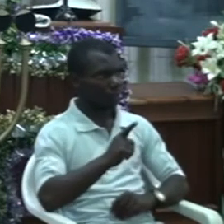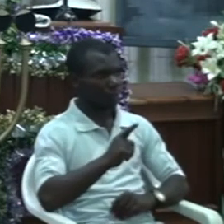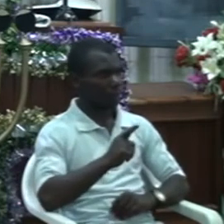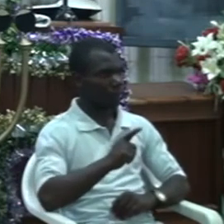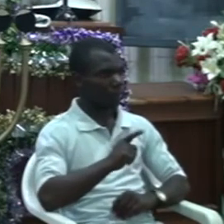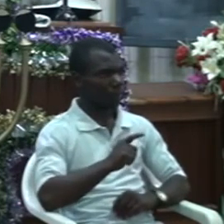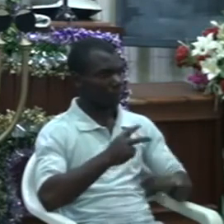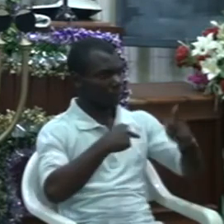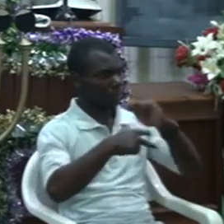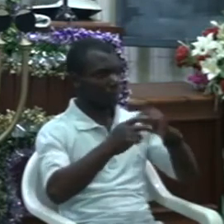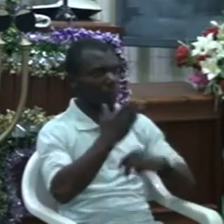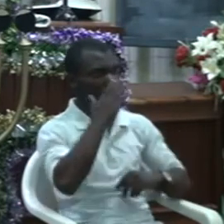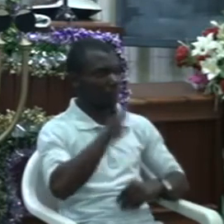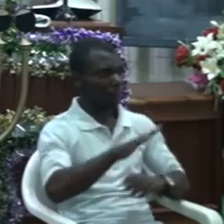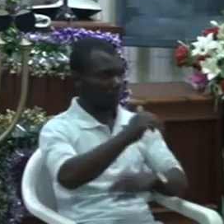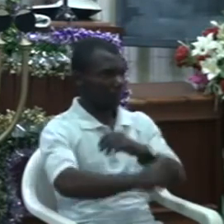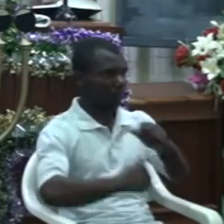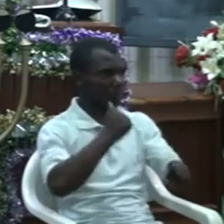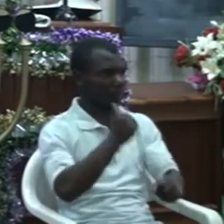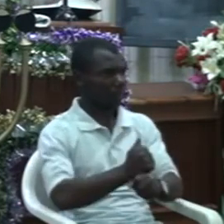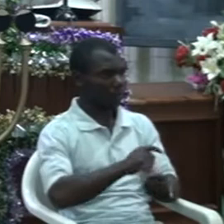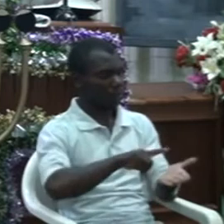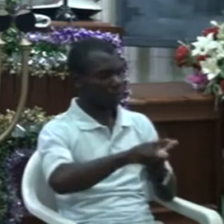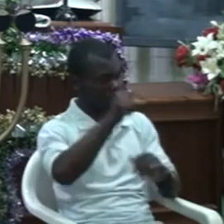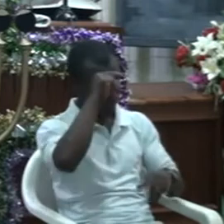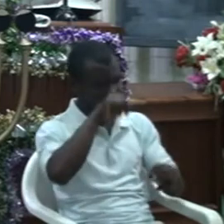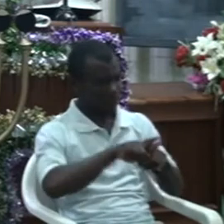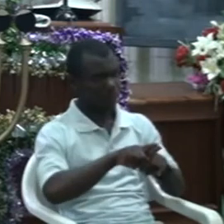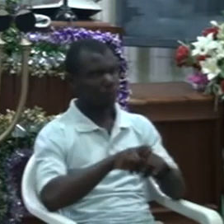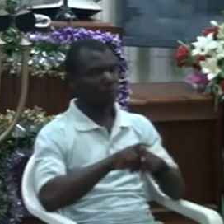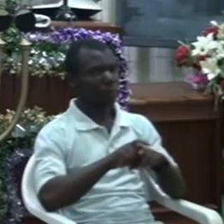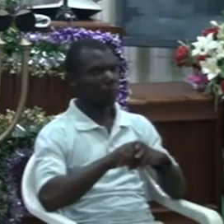Nous sommes des gens de mauvais âge. Comme un frère.